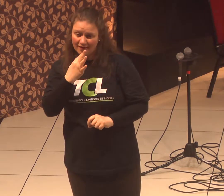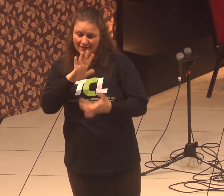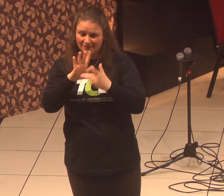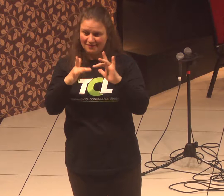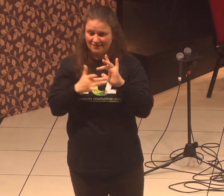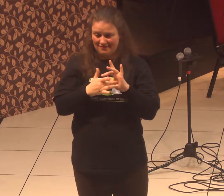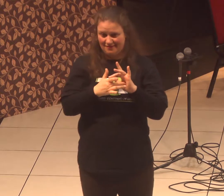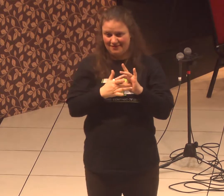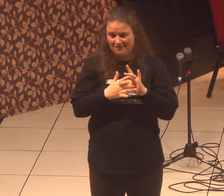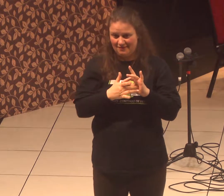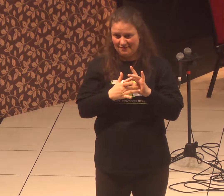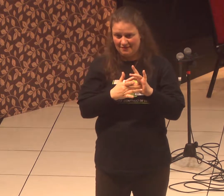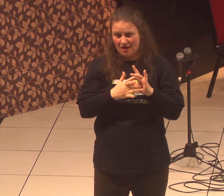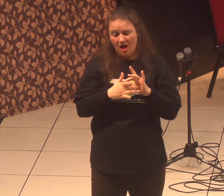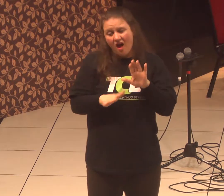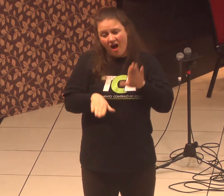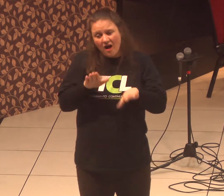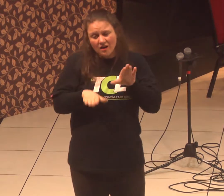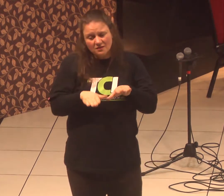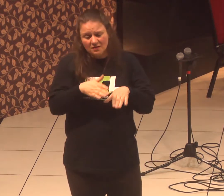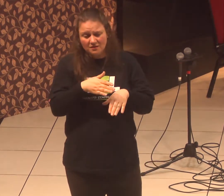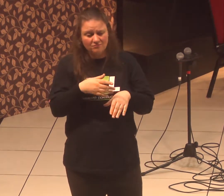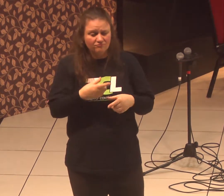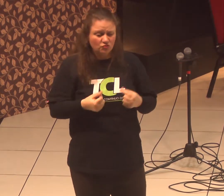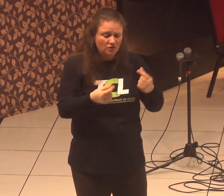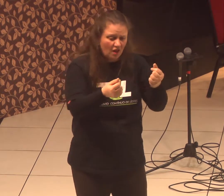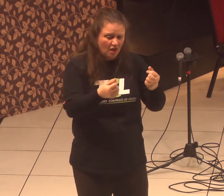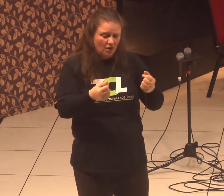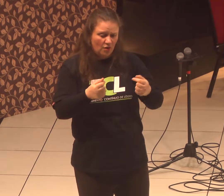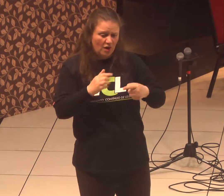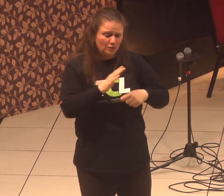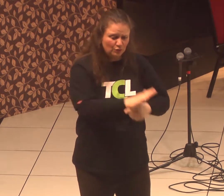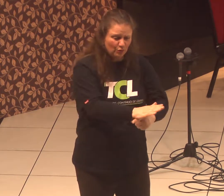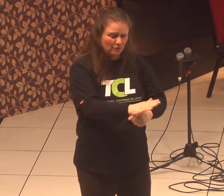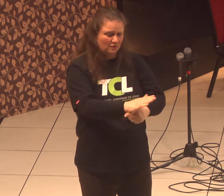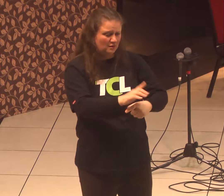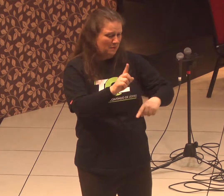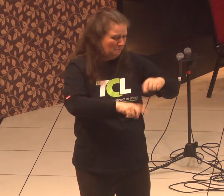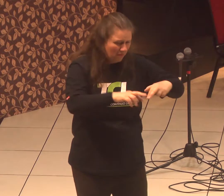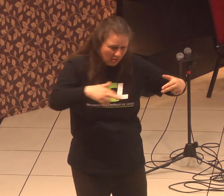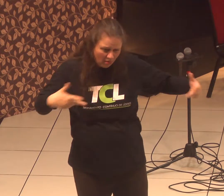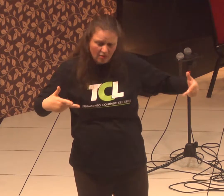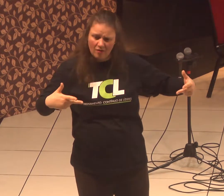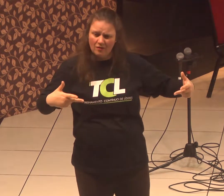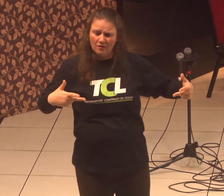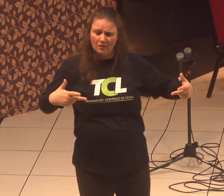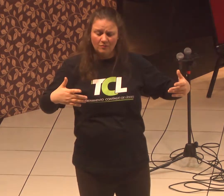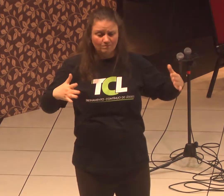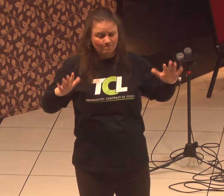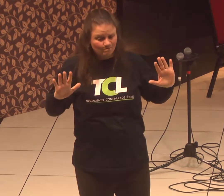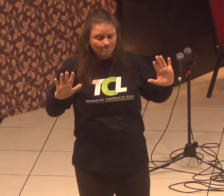até não ter o que elas acham que precisam. E se nós tivermos e pudermos ajudar, ótimo,